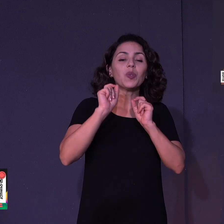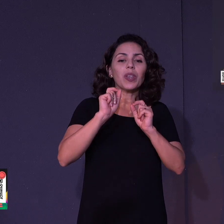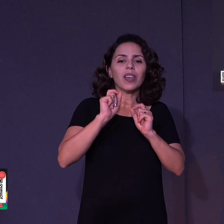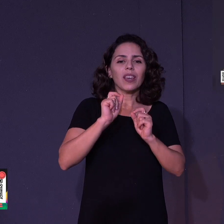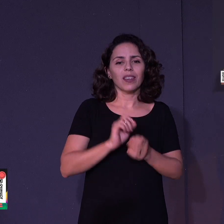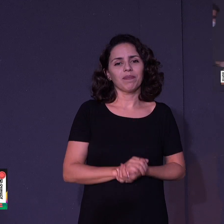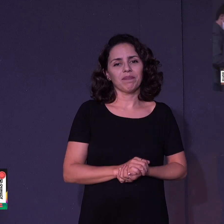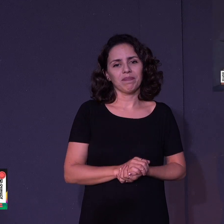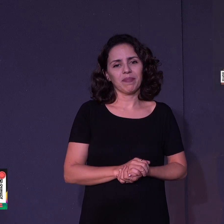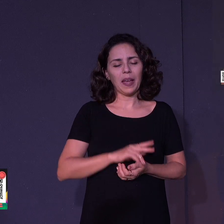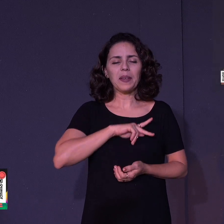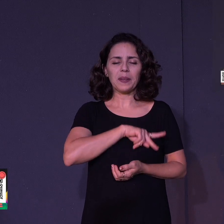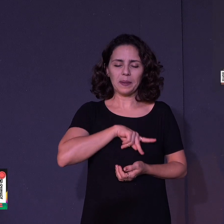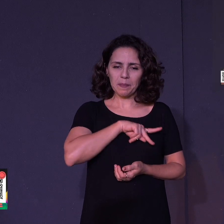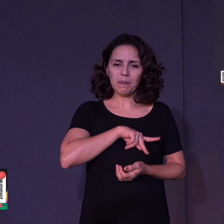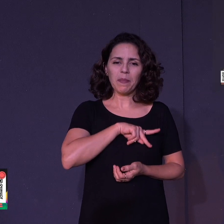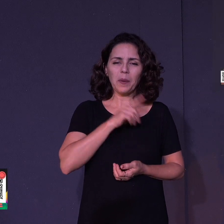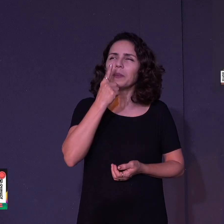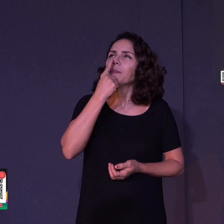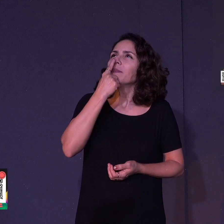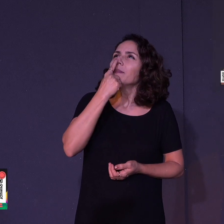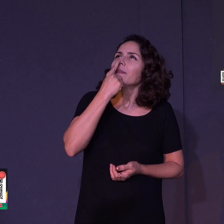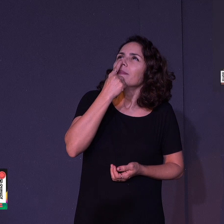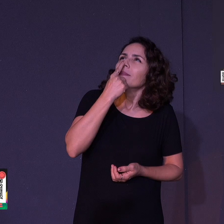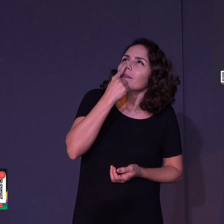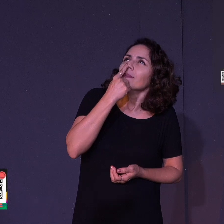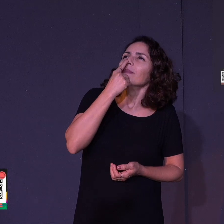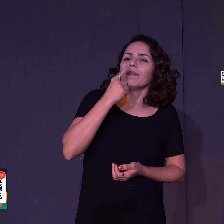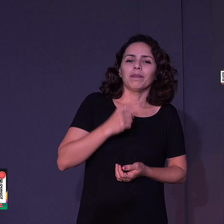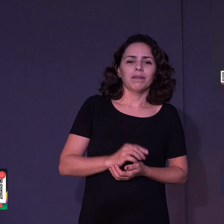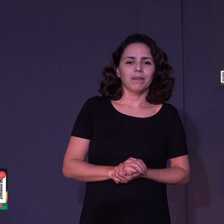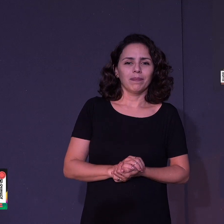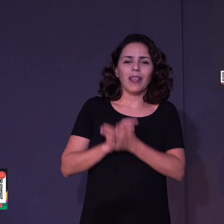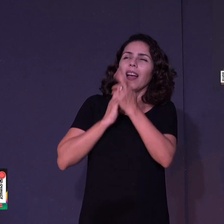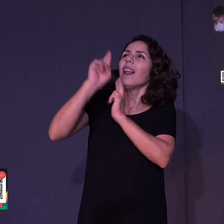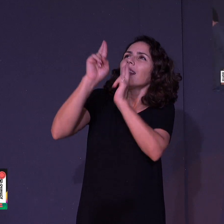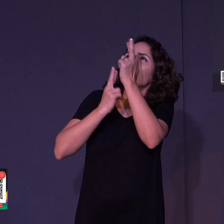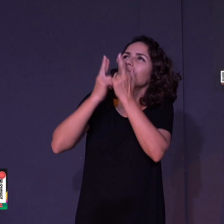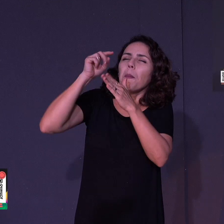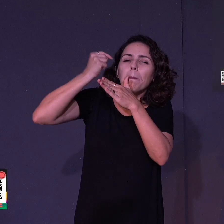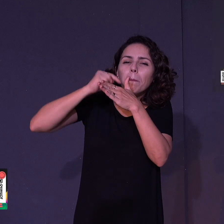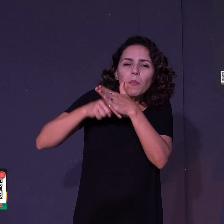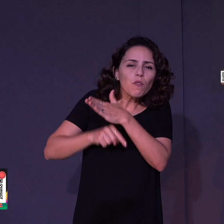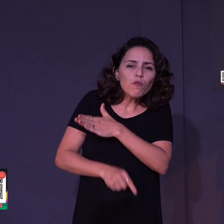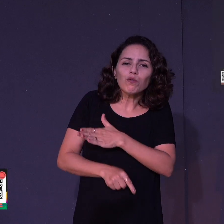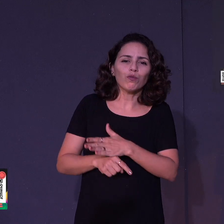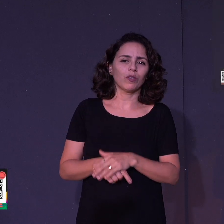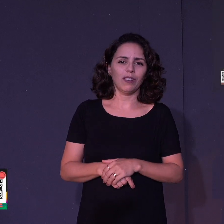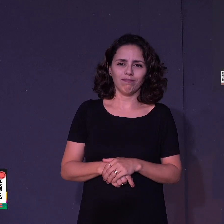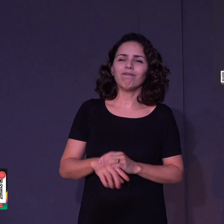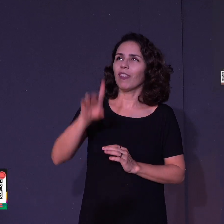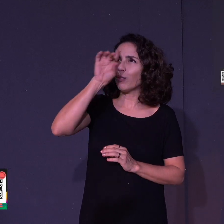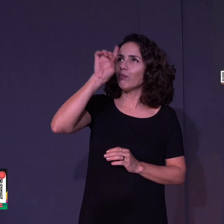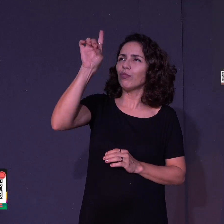vida era uma intimidade profunda com Deus. Obrigado, Luquinhas. Uma intimidade profunda com Deus por meio